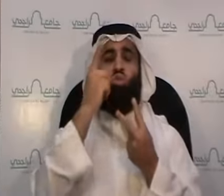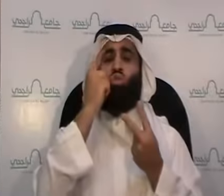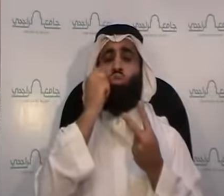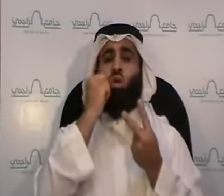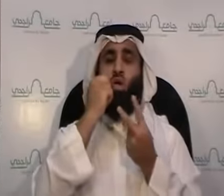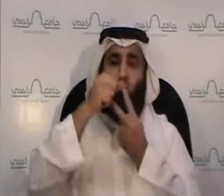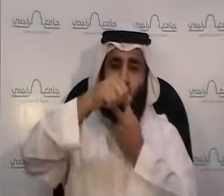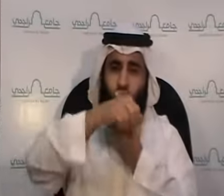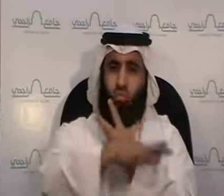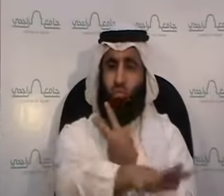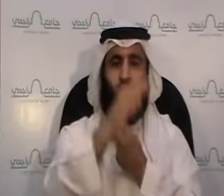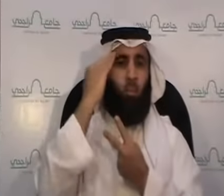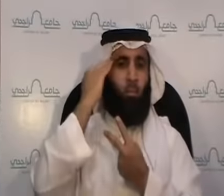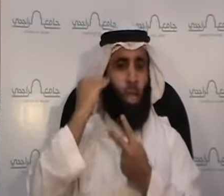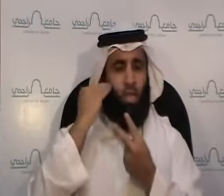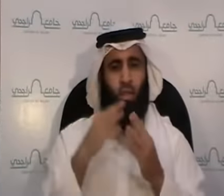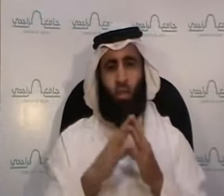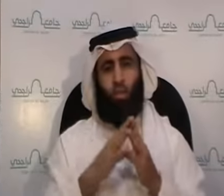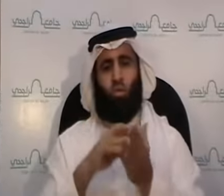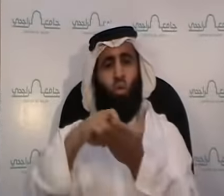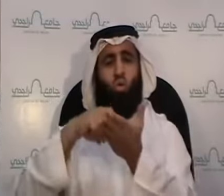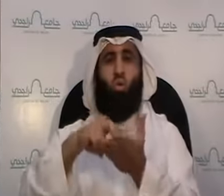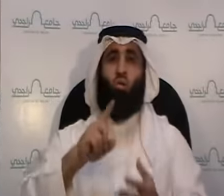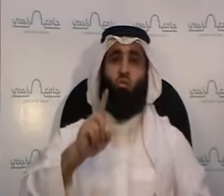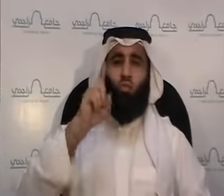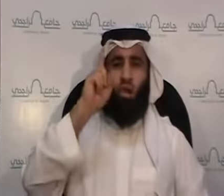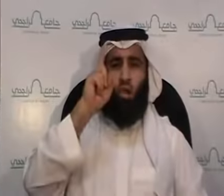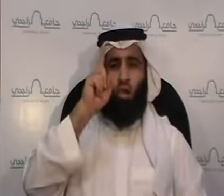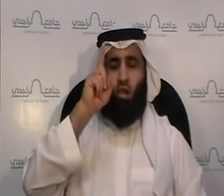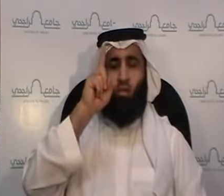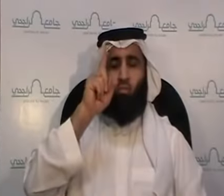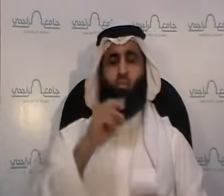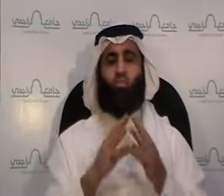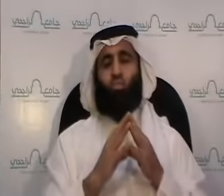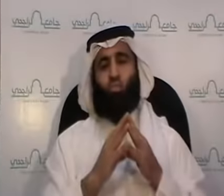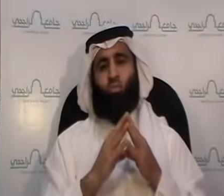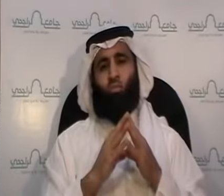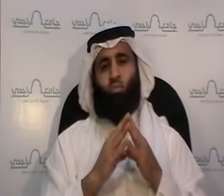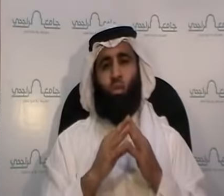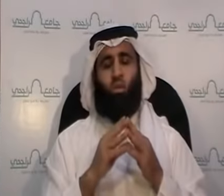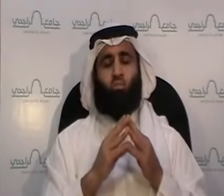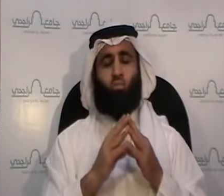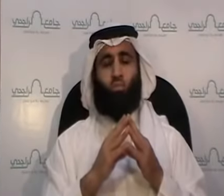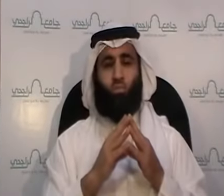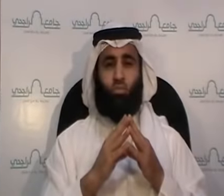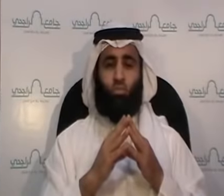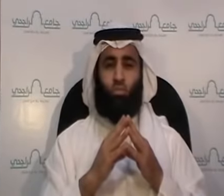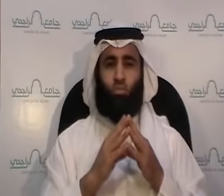ونساء، واتقوا الله الذي تساءلون به والأرحام، إن